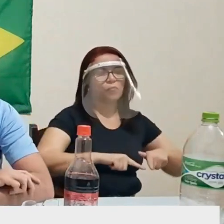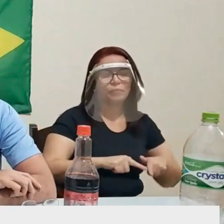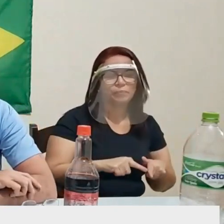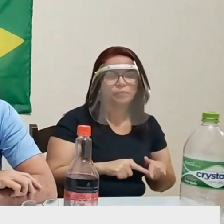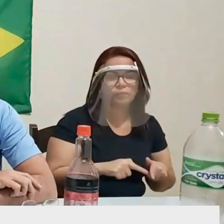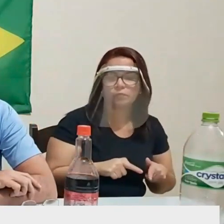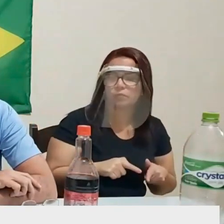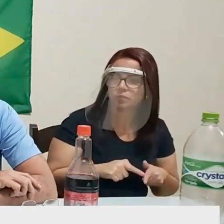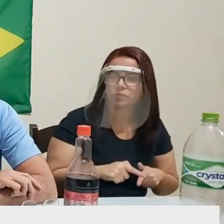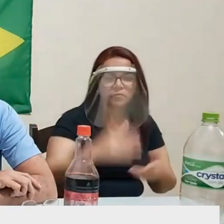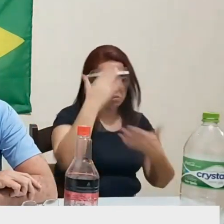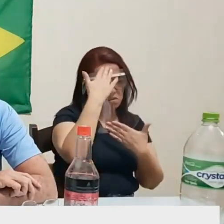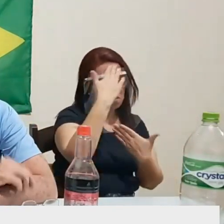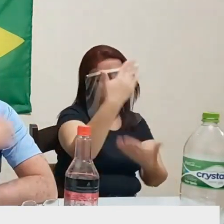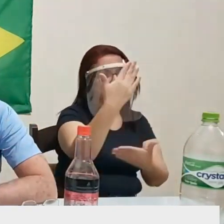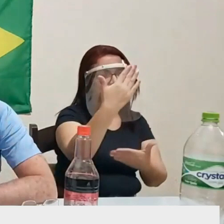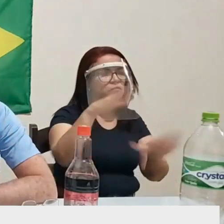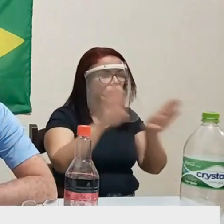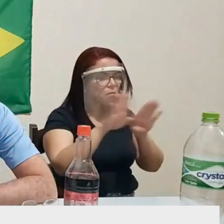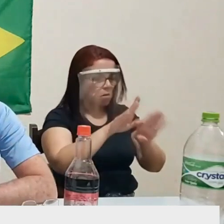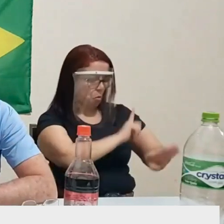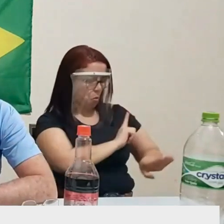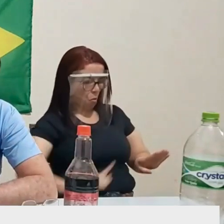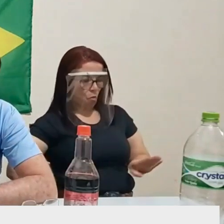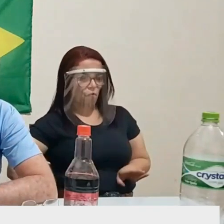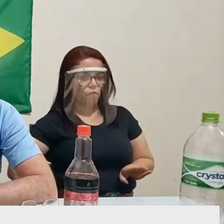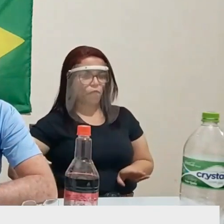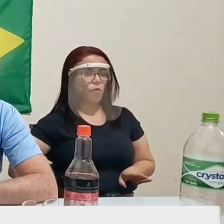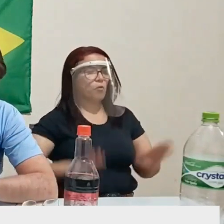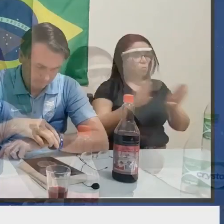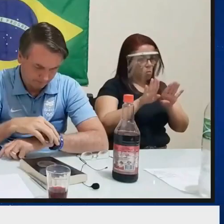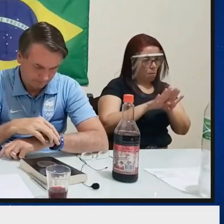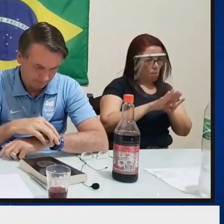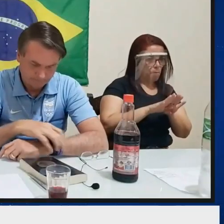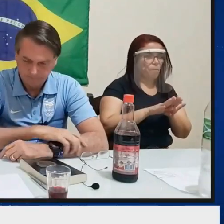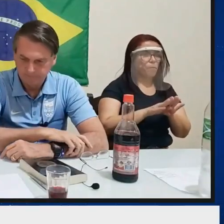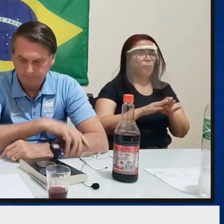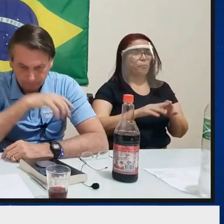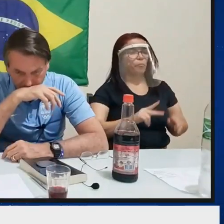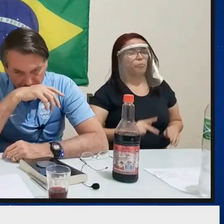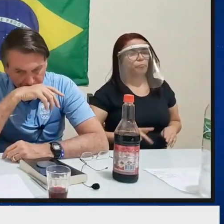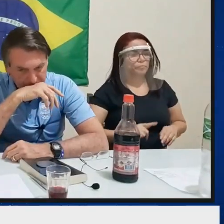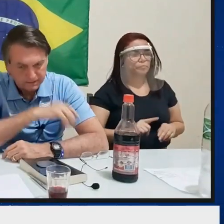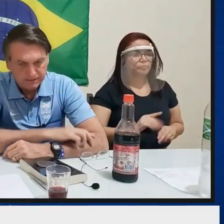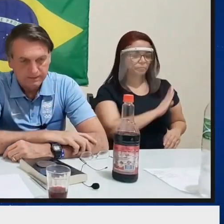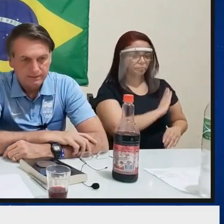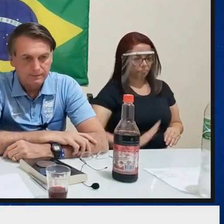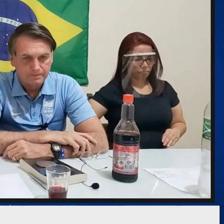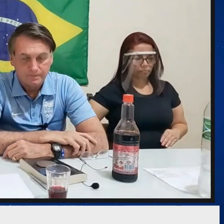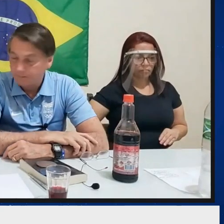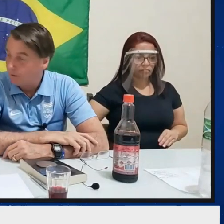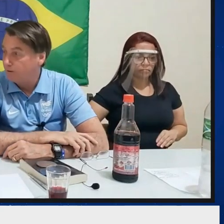Federal, queria agradecer também ao governo e ao presidente. Nesses cortes de orçamento, o senhor